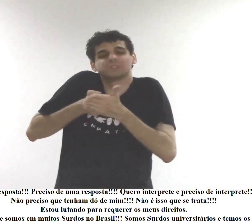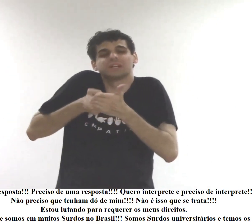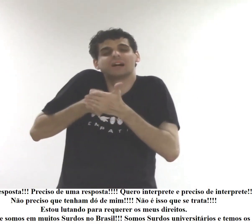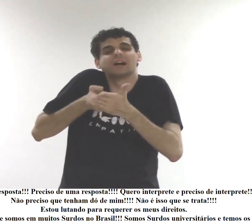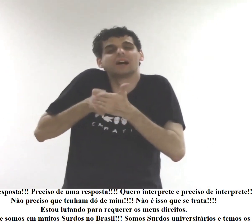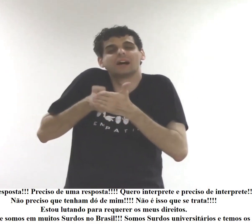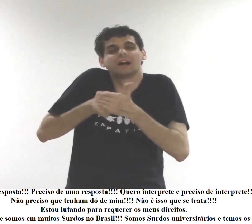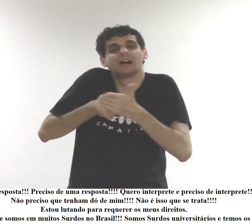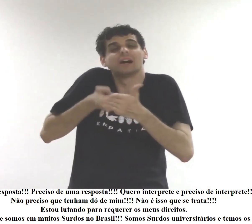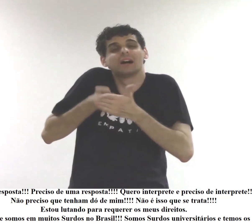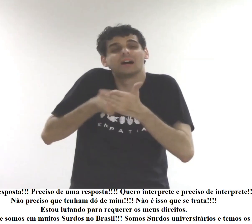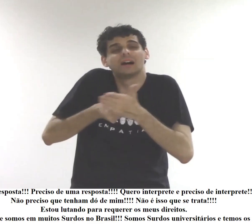Eu estou lutando,